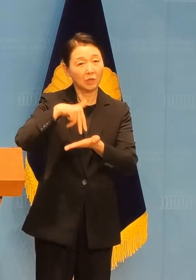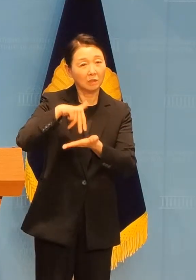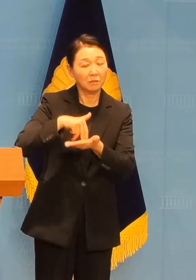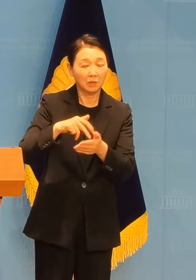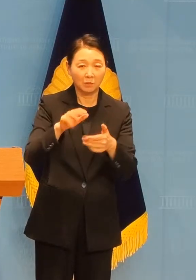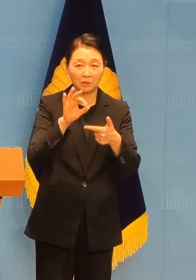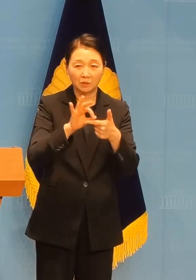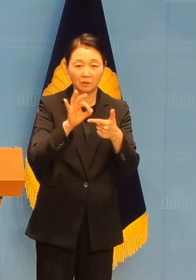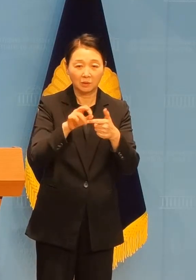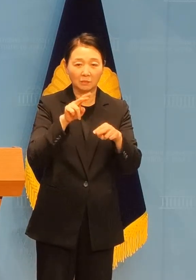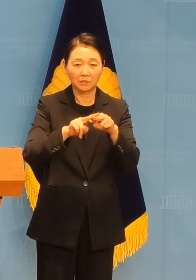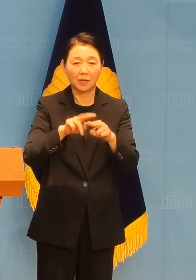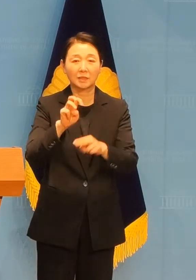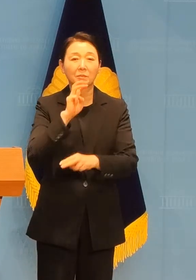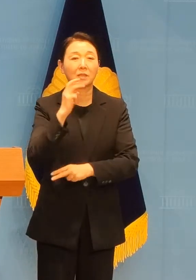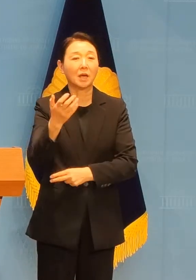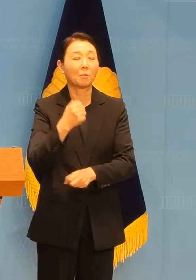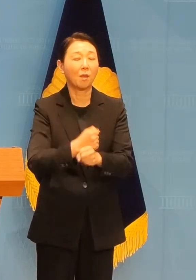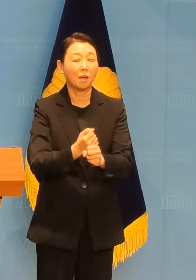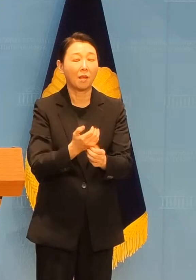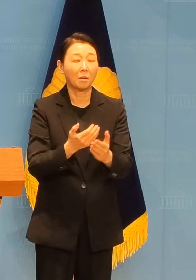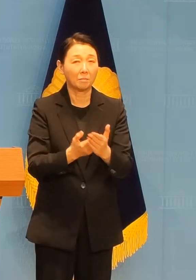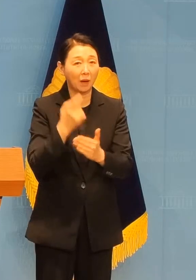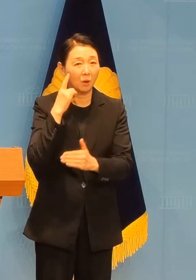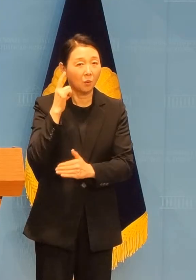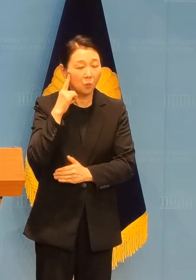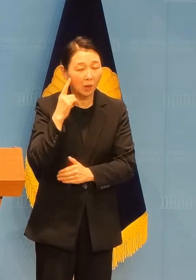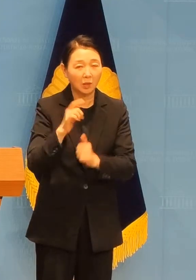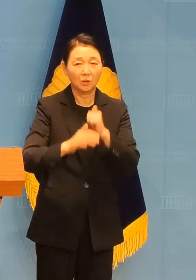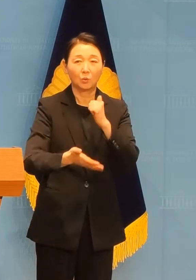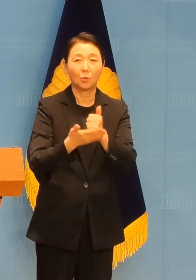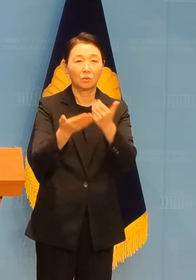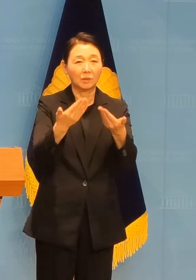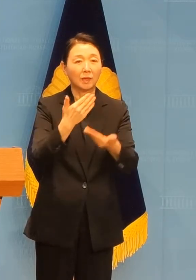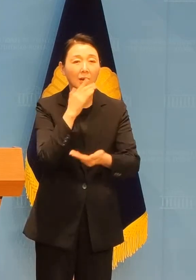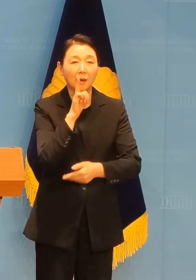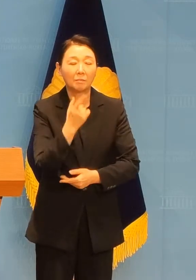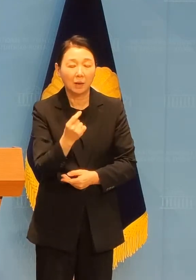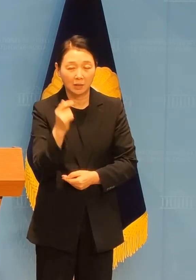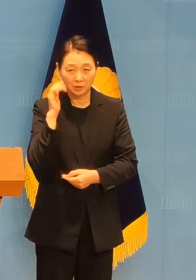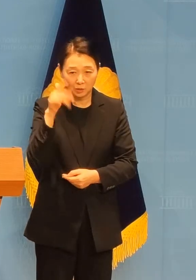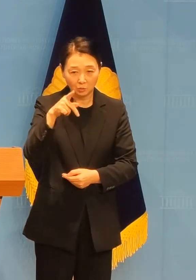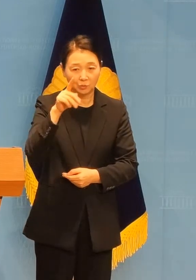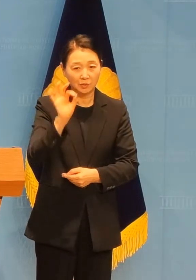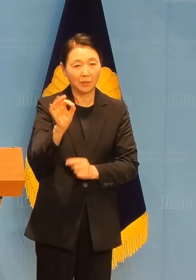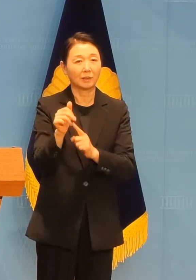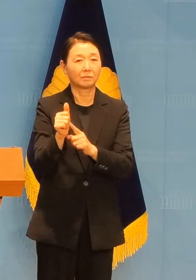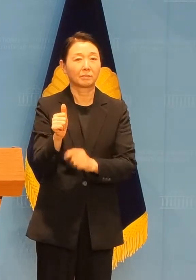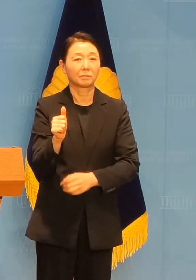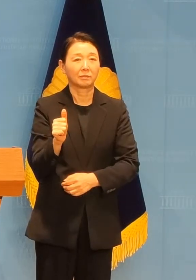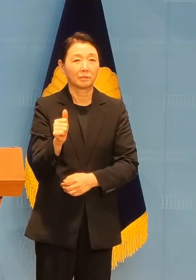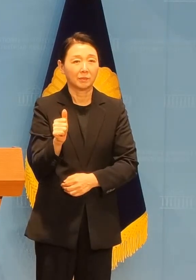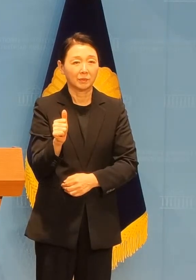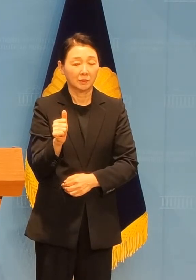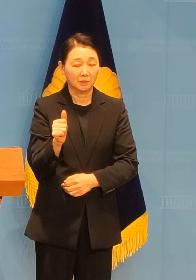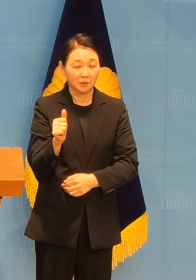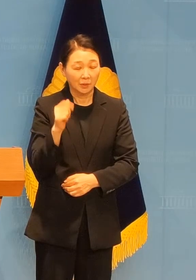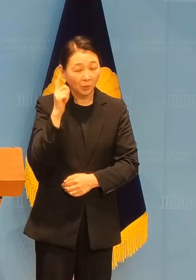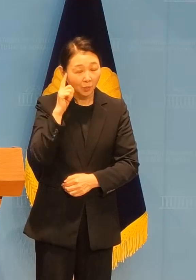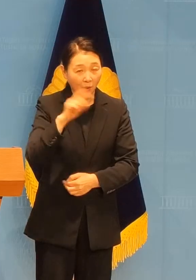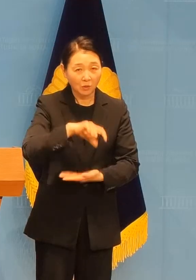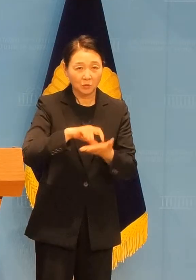영남 30석을 양보하라며 노골적인 공천을 요구했고 이후 장 대표는 일정 규모